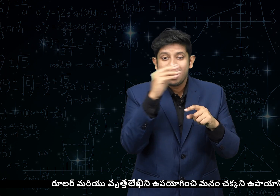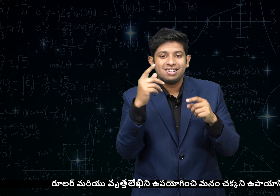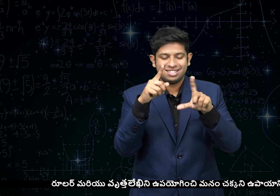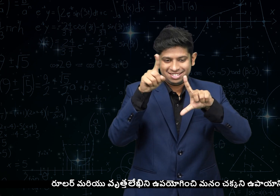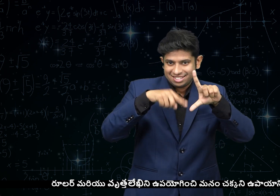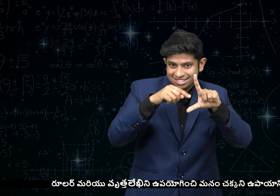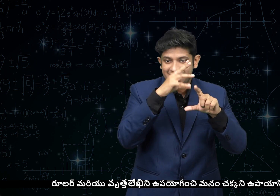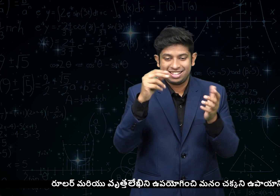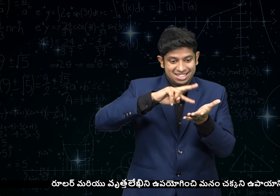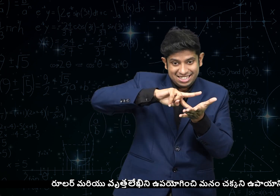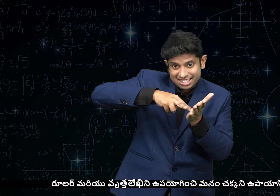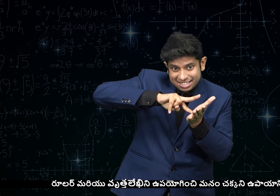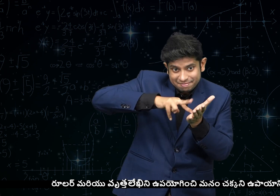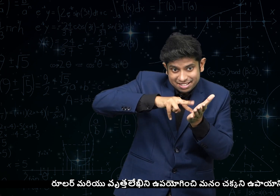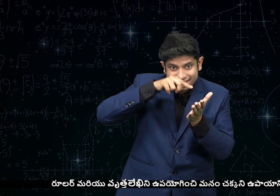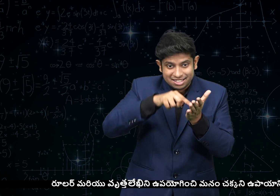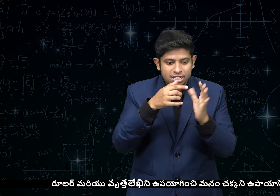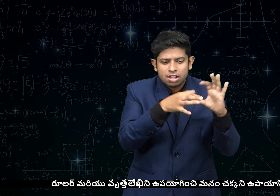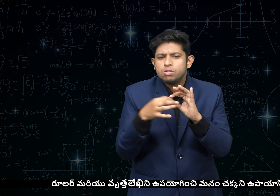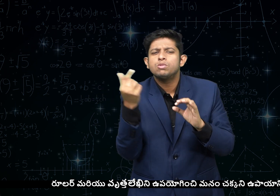మనం చక్కని ఉపాయాన్ని నేర్చుకుంటాము.